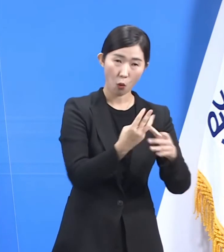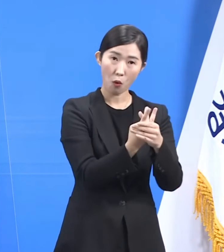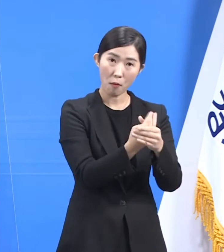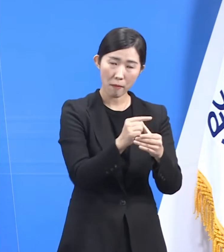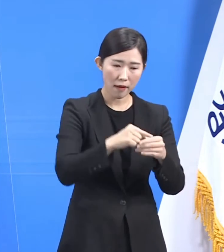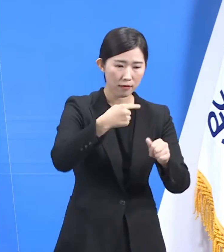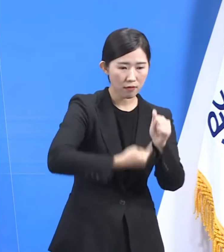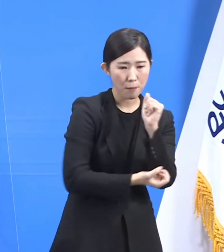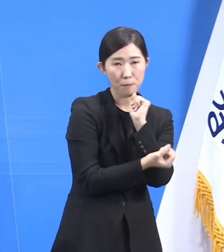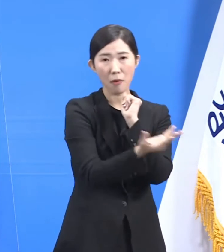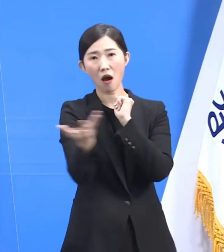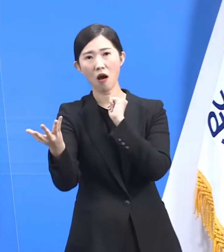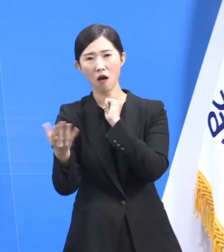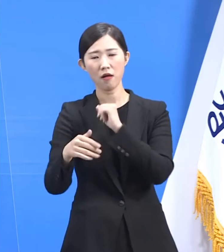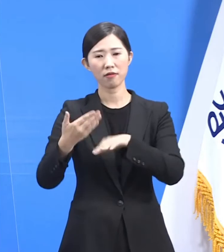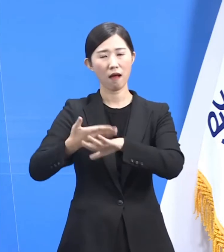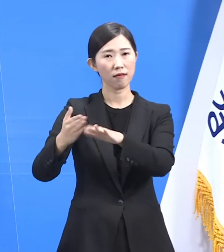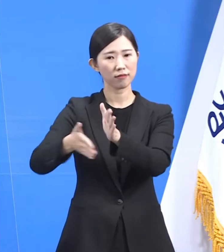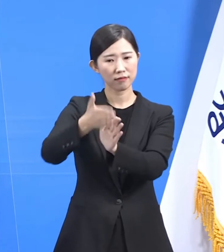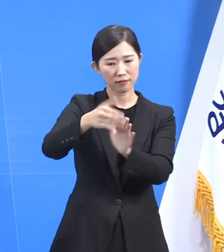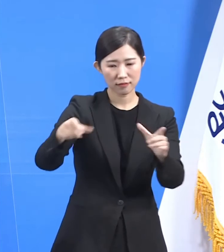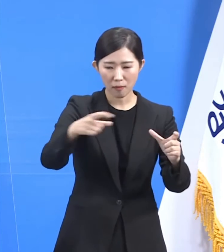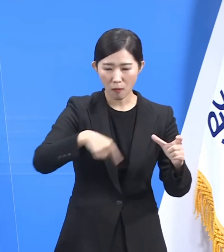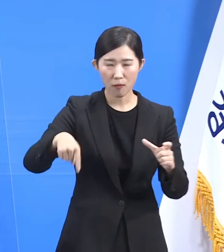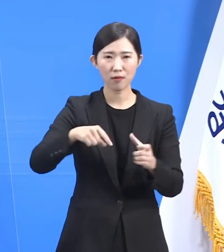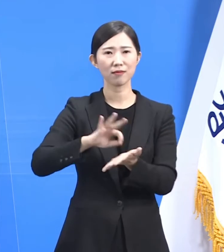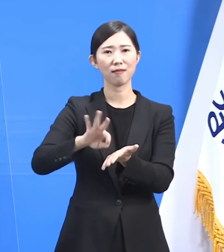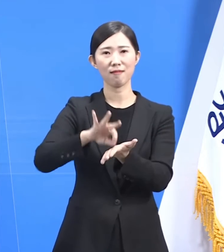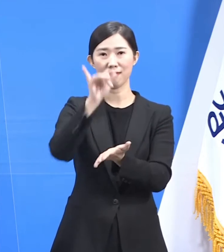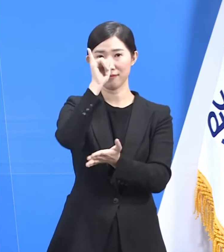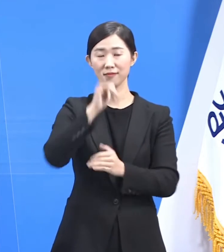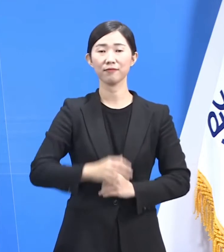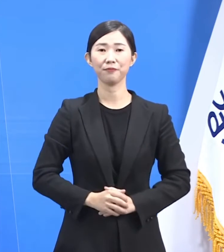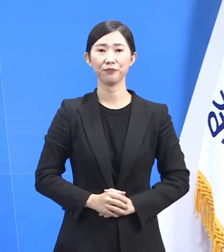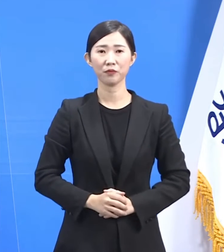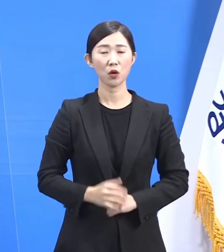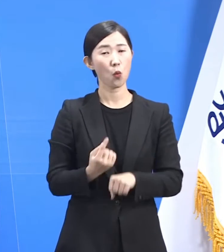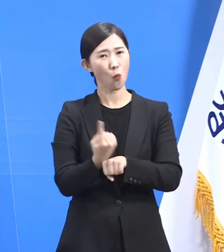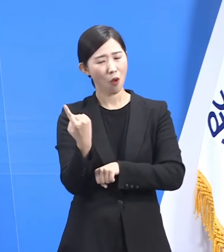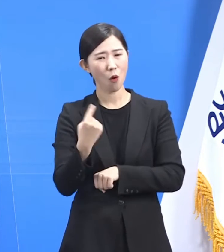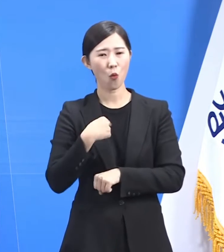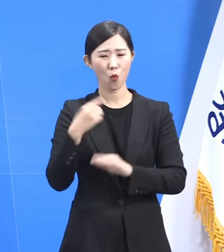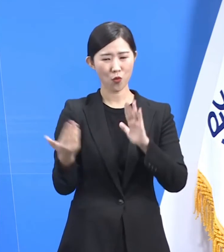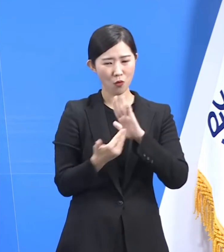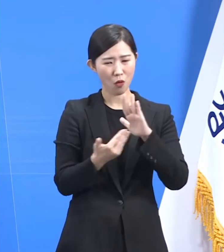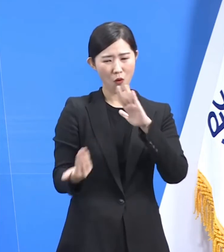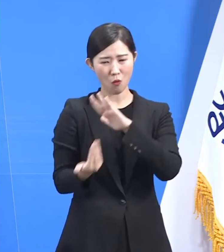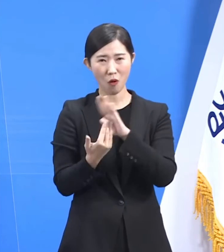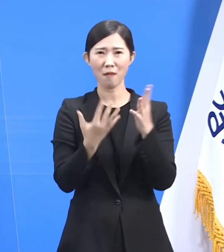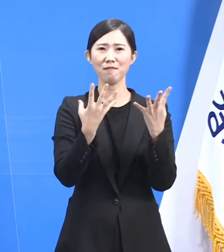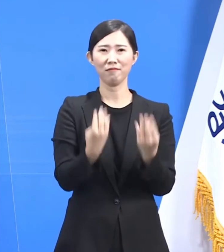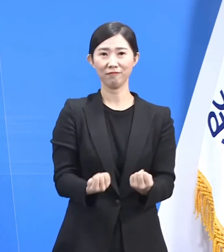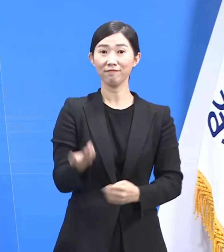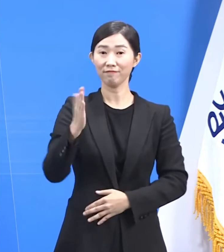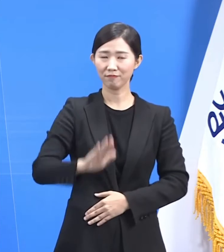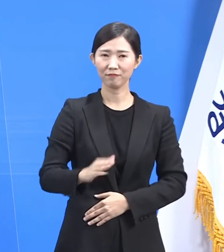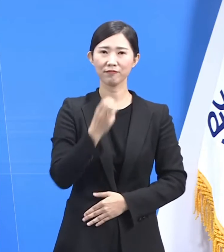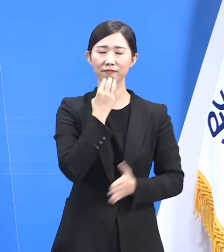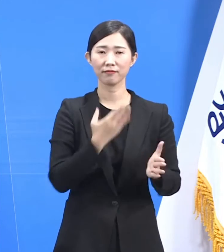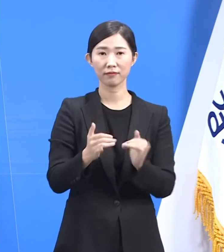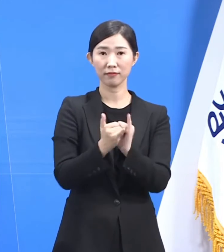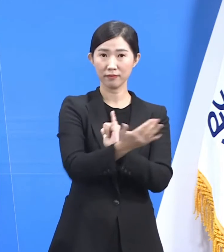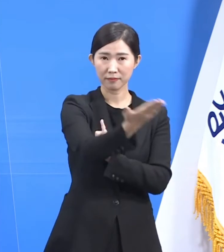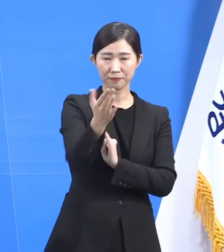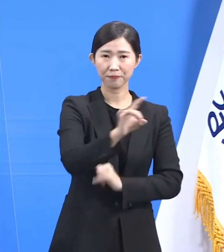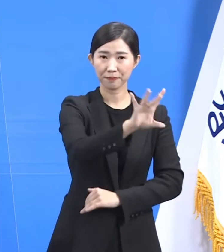전국으로 확산되고 있습니다. 이 밖에도 많은 성과들이 있었지만 도민 한 분 한 분이